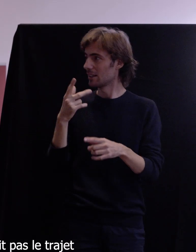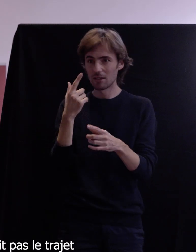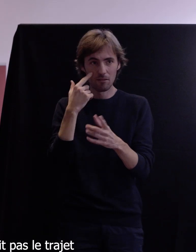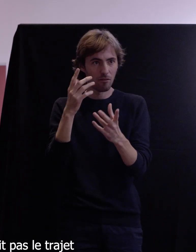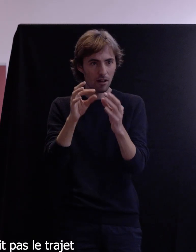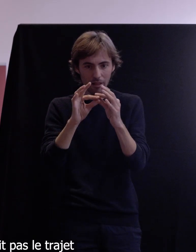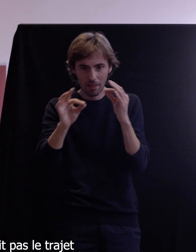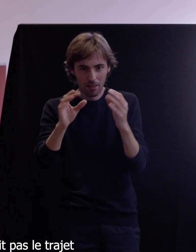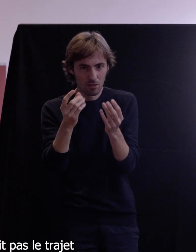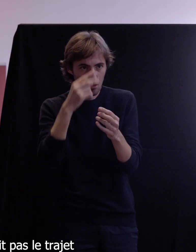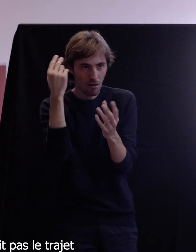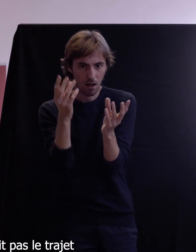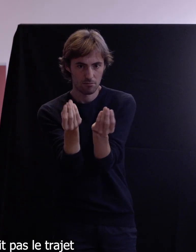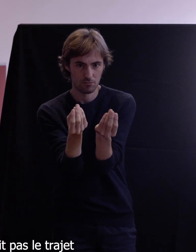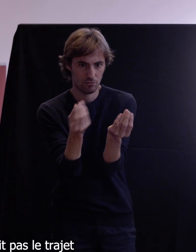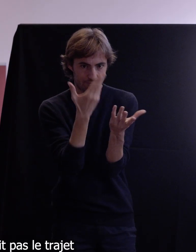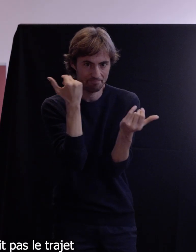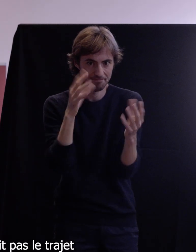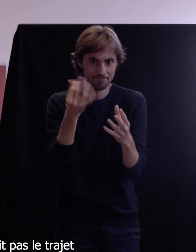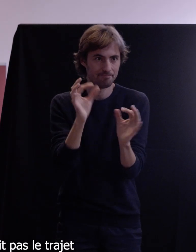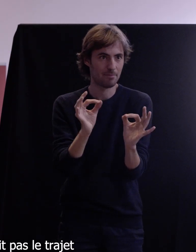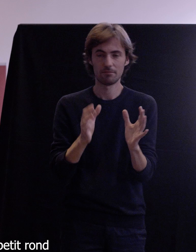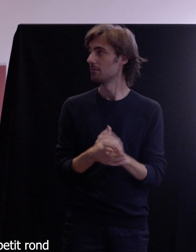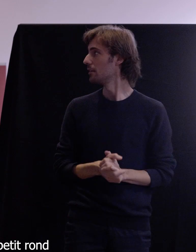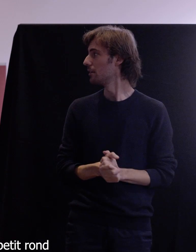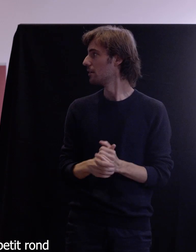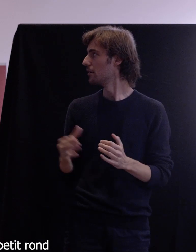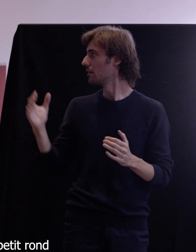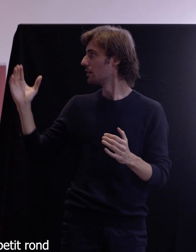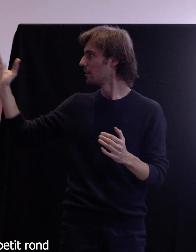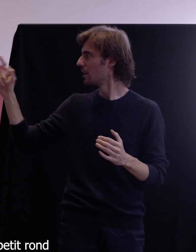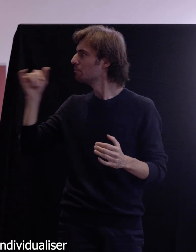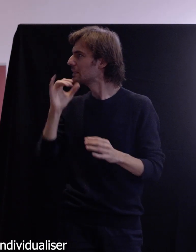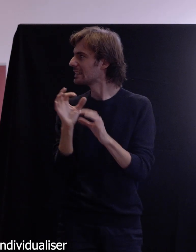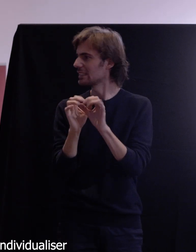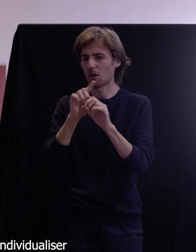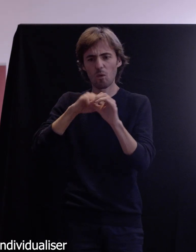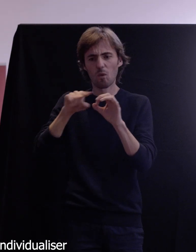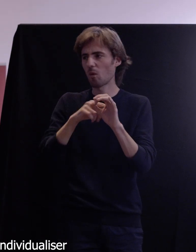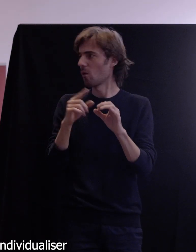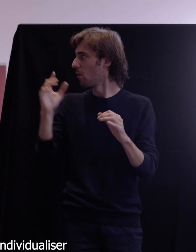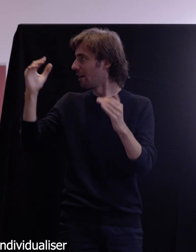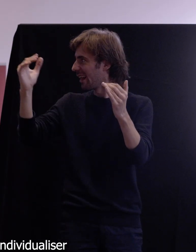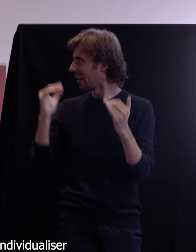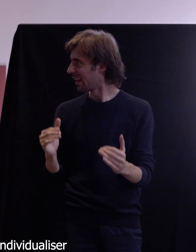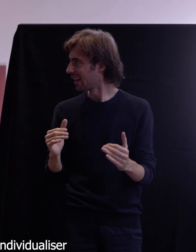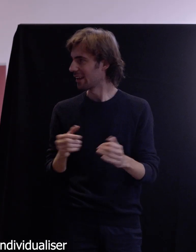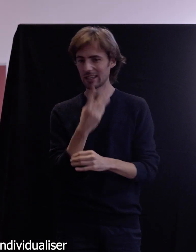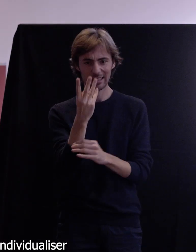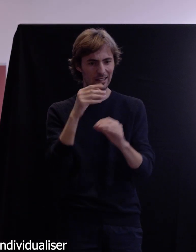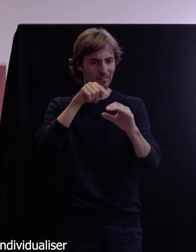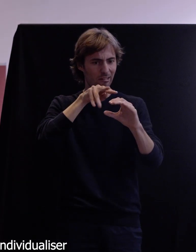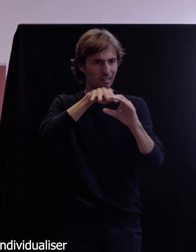trajet. Et là, de la même façon, on ne voit rien, ça c'est le petit rond que je vous ai montré tout à l'heure, on a du mal à individualiser les 4